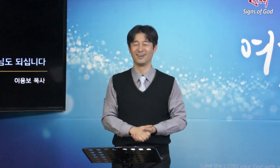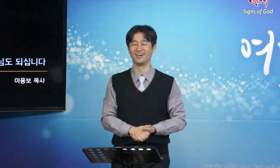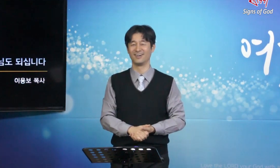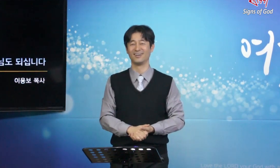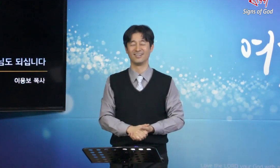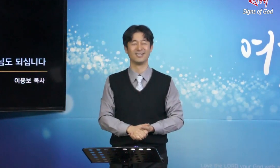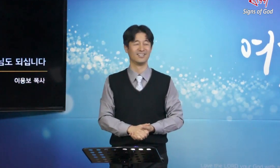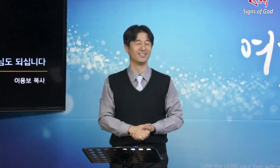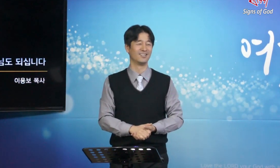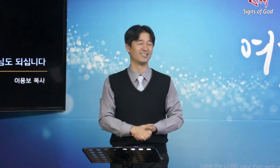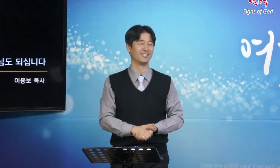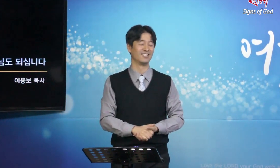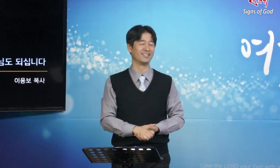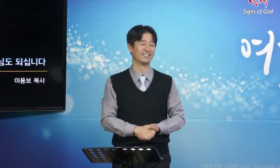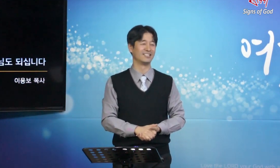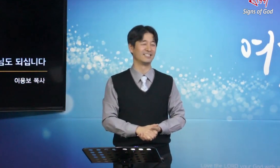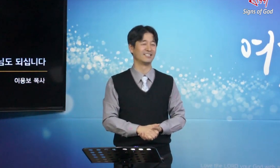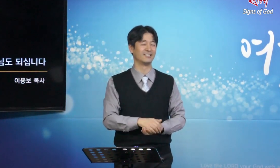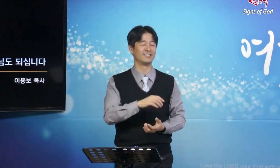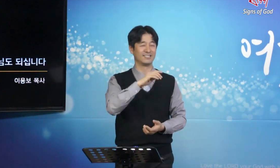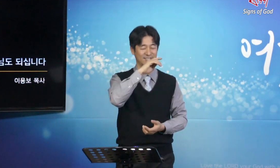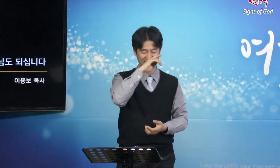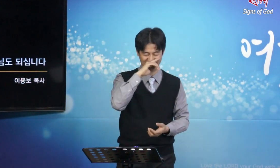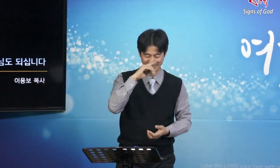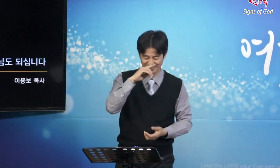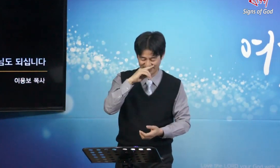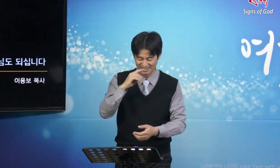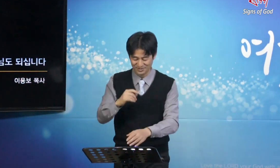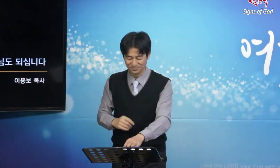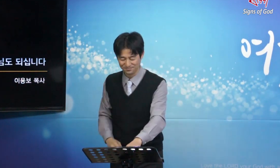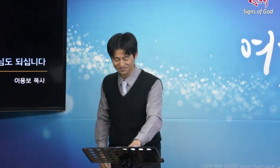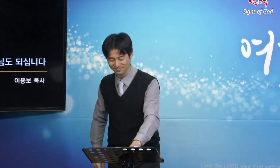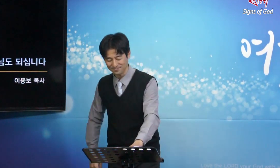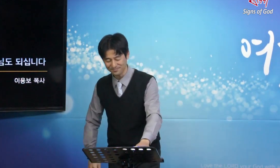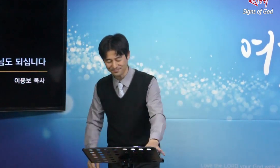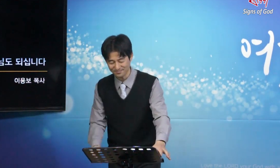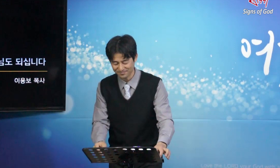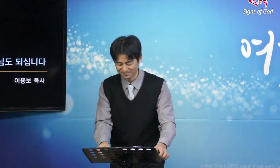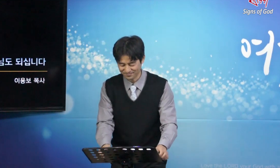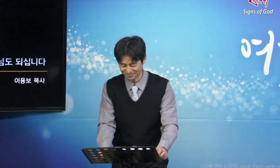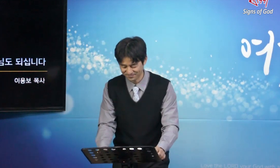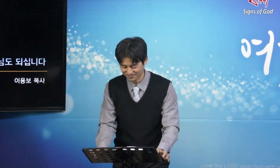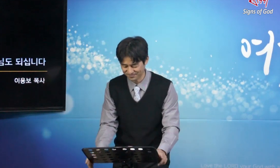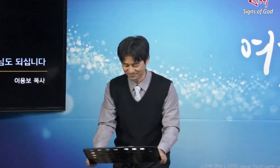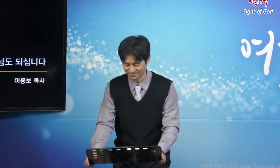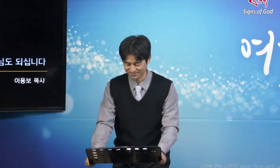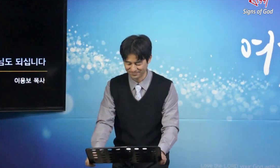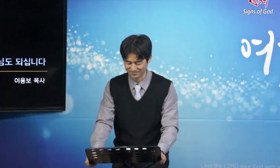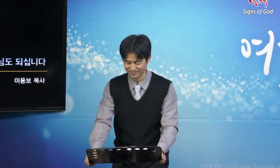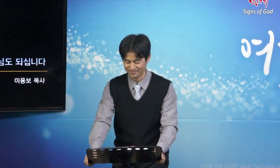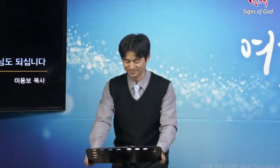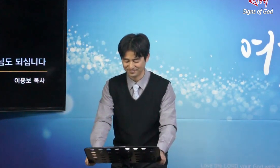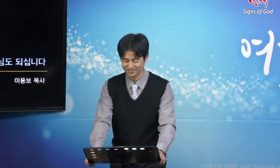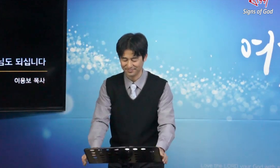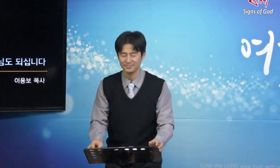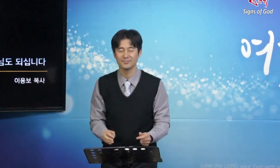모르시는데 근데 젊은 분들은 그렇게 같이 정보를 교류하면 좋을 것 같습니다.